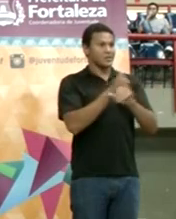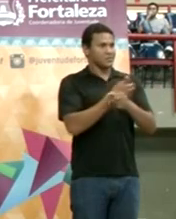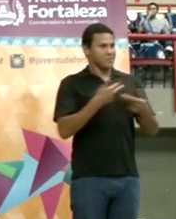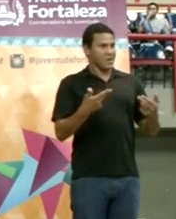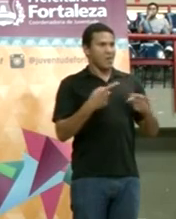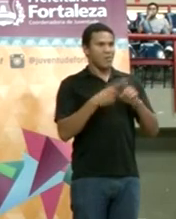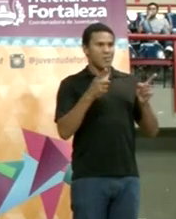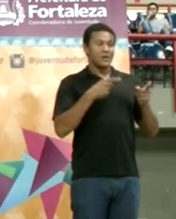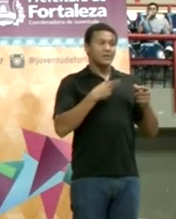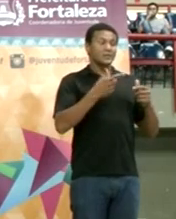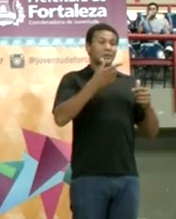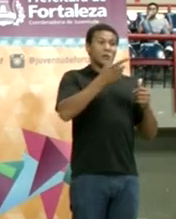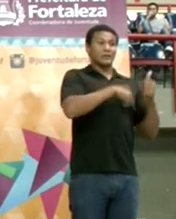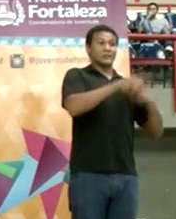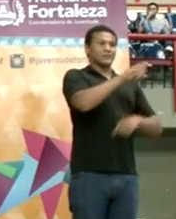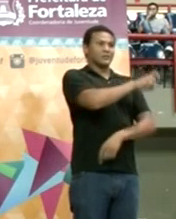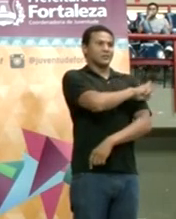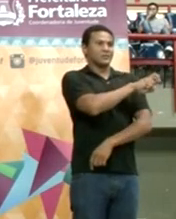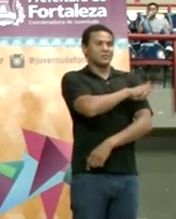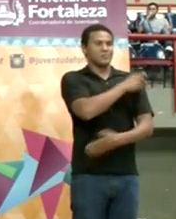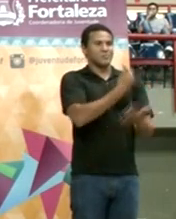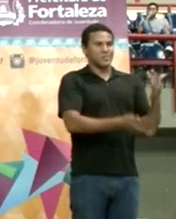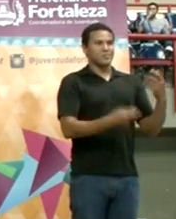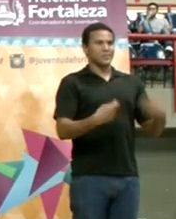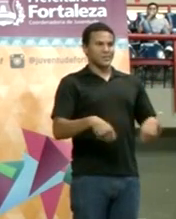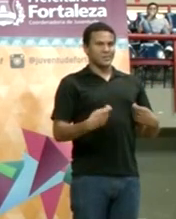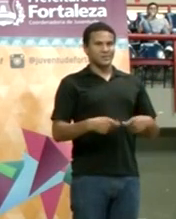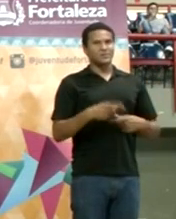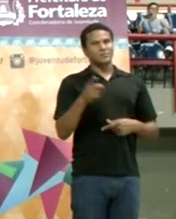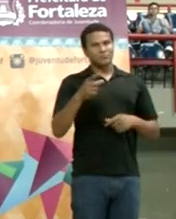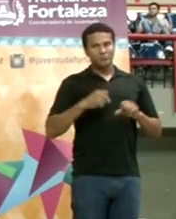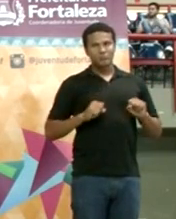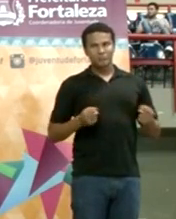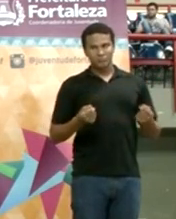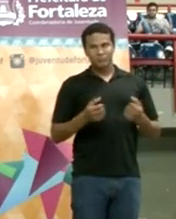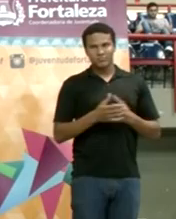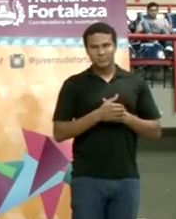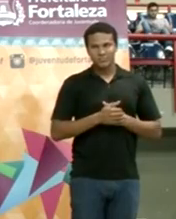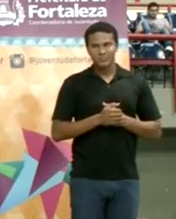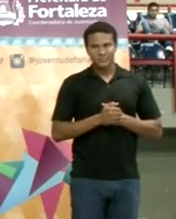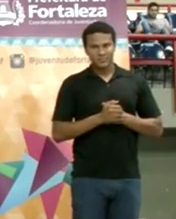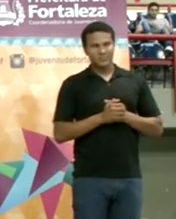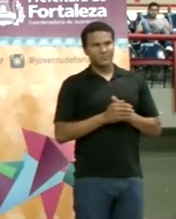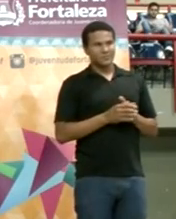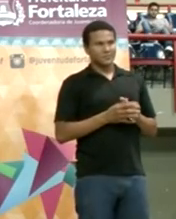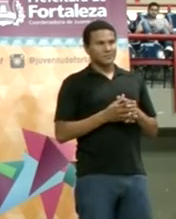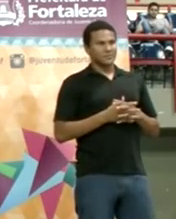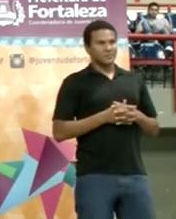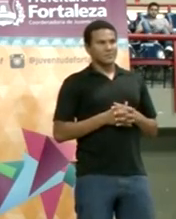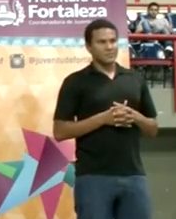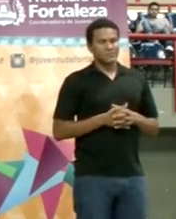Mas foi preciso eu reprovar lá no 5º ano, tá? Então não desiste, tá bom?